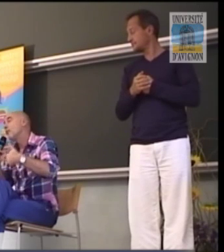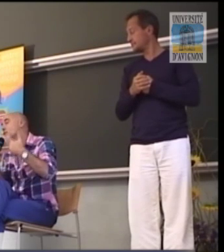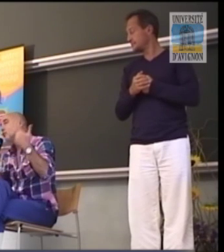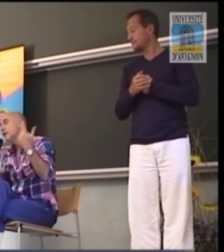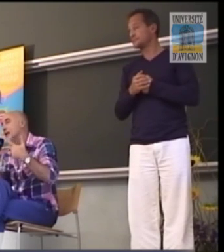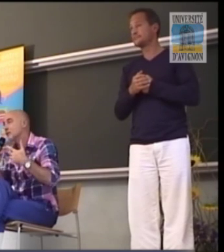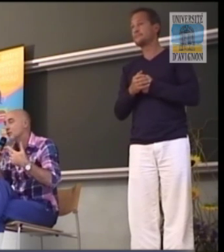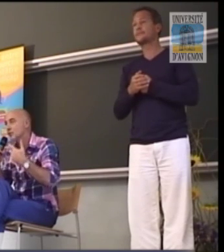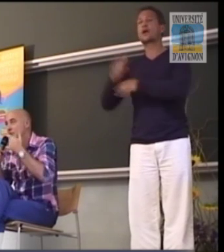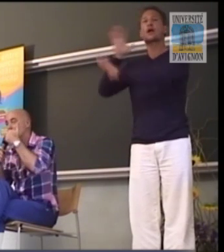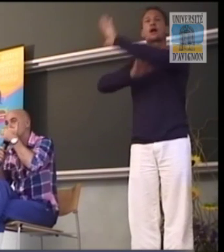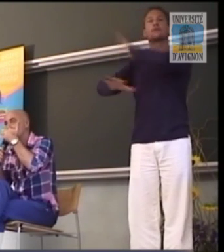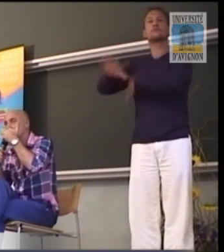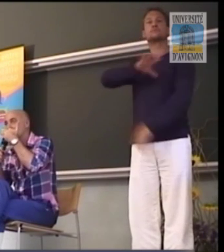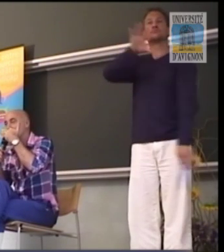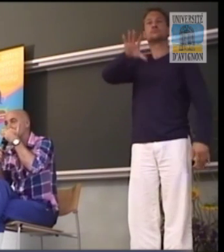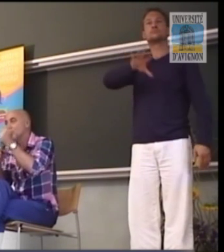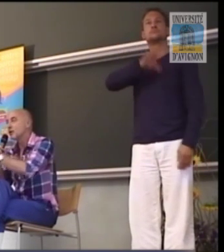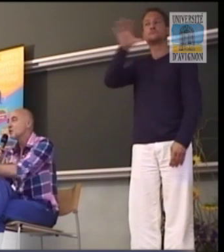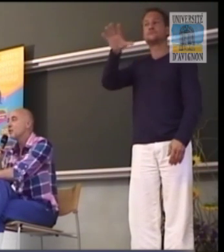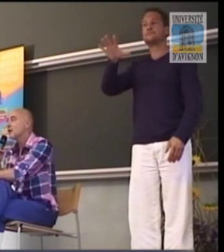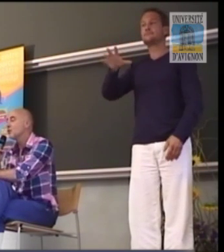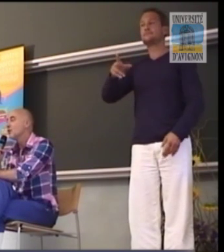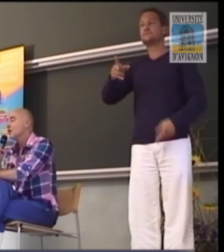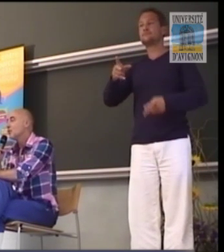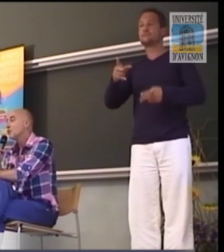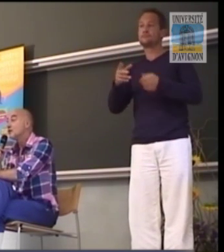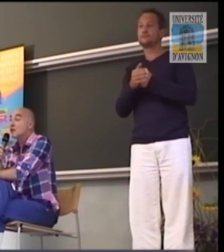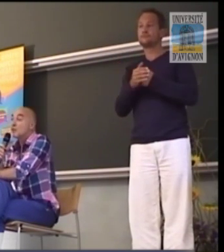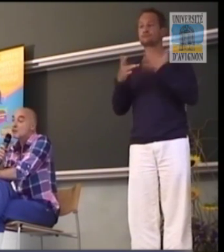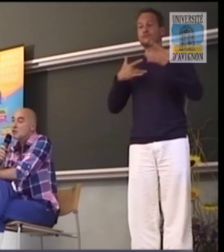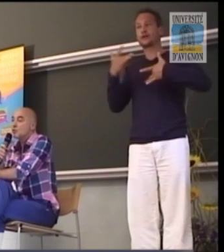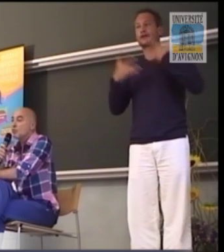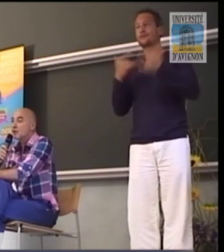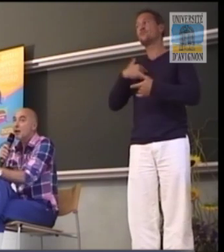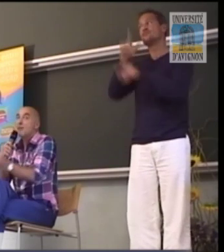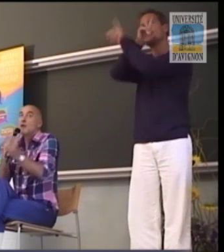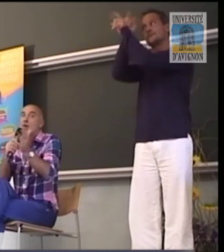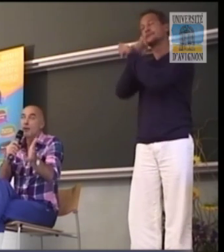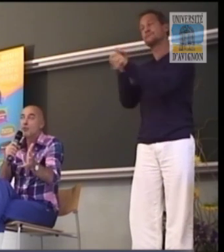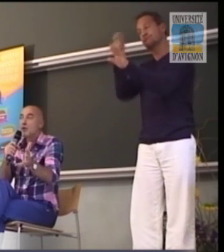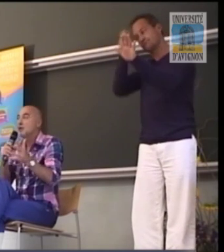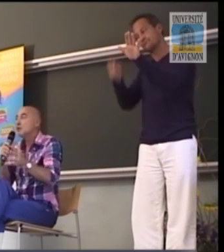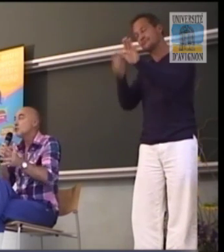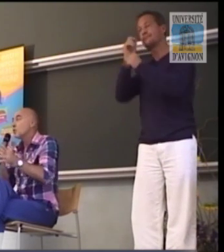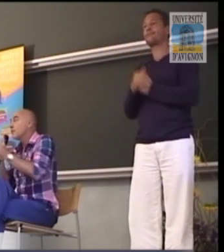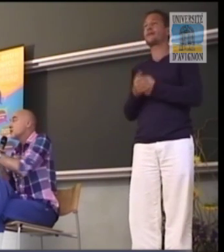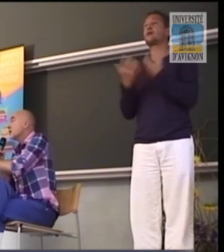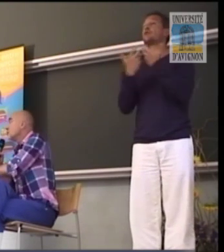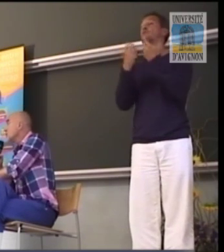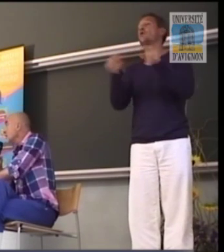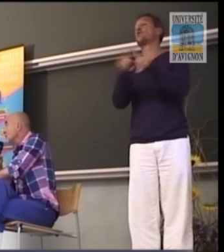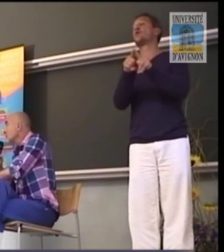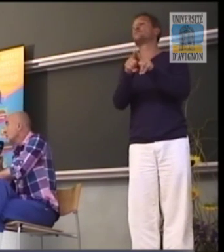mon maître de théâtre, pour qui j'ai beaucoup de respect, me disait « C'est comme si on demandait à Emmanuel Laborie de jouer avec